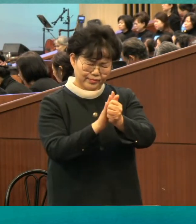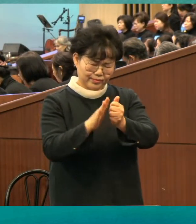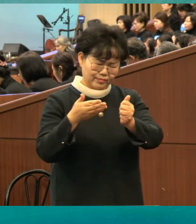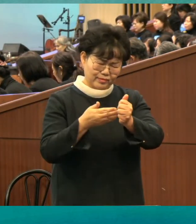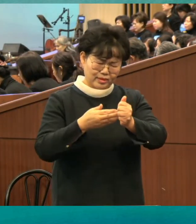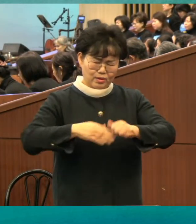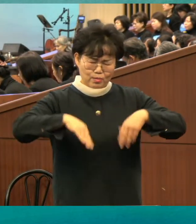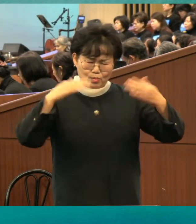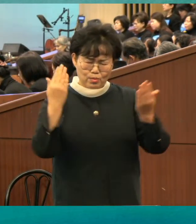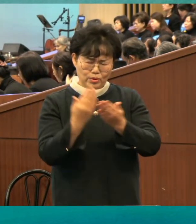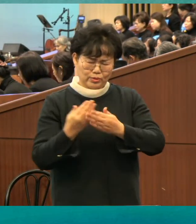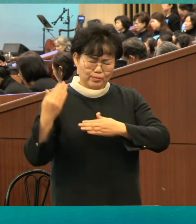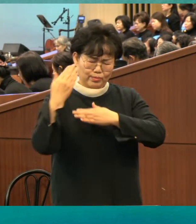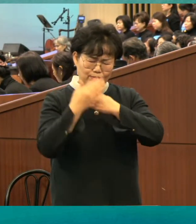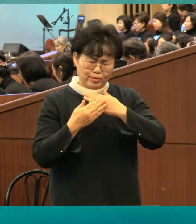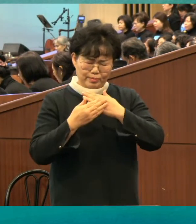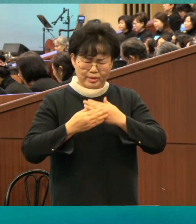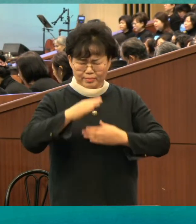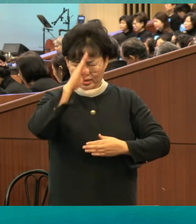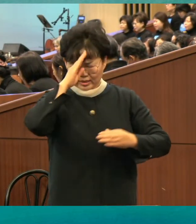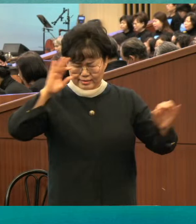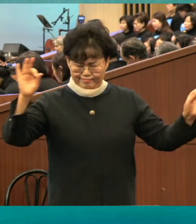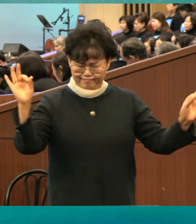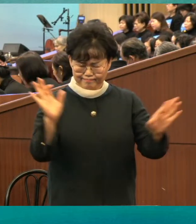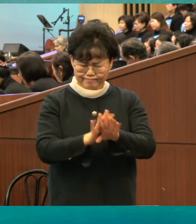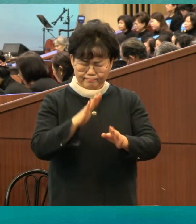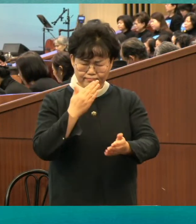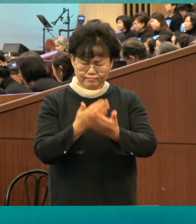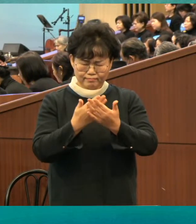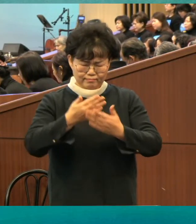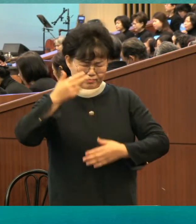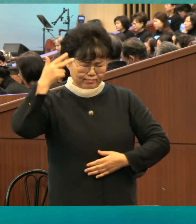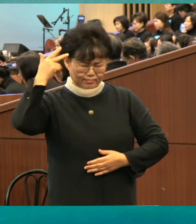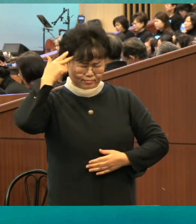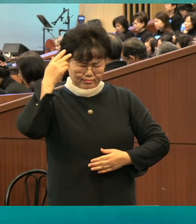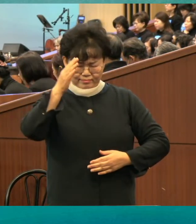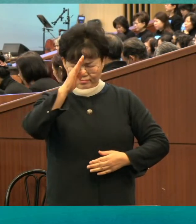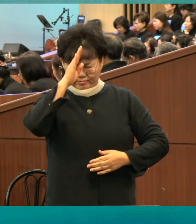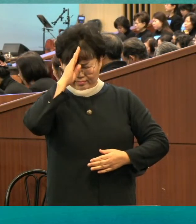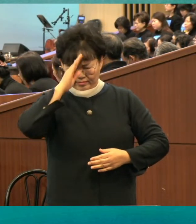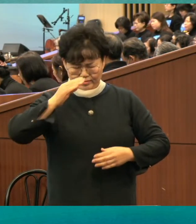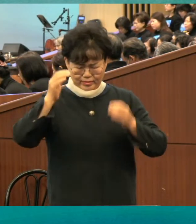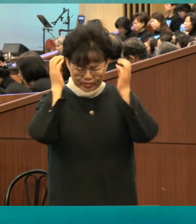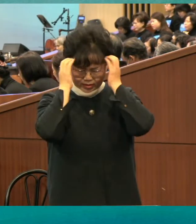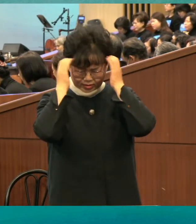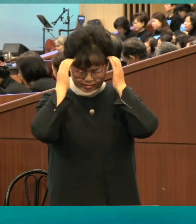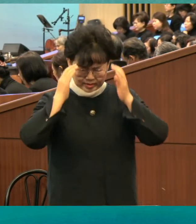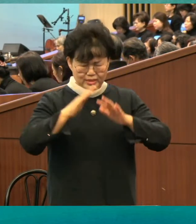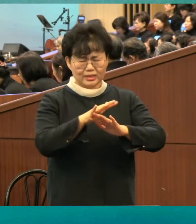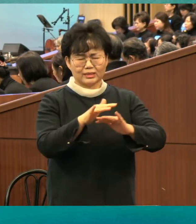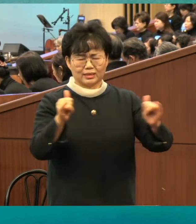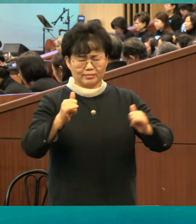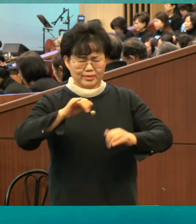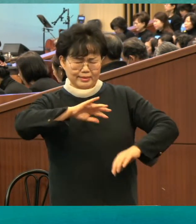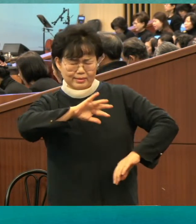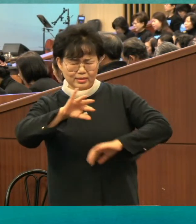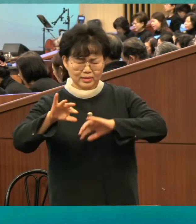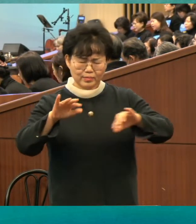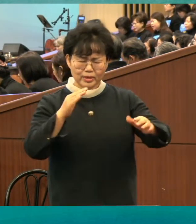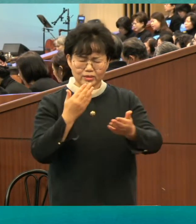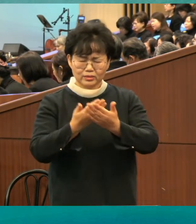육체의 질병이 떠나가게 하여 주시고 정신적으로 질병의 고통을 겪고 있는 우리 지체들 간섭하여